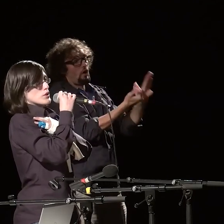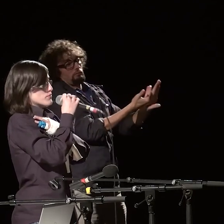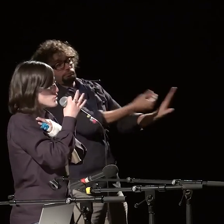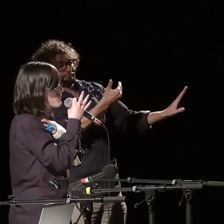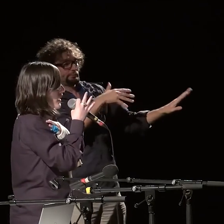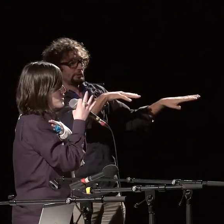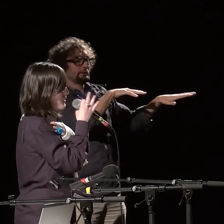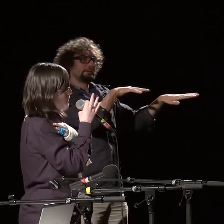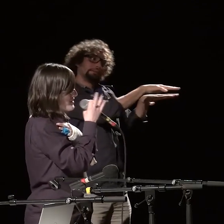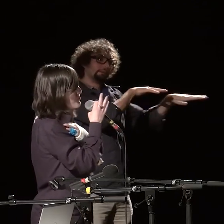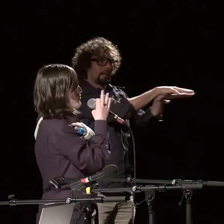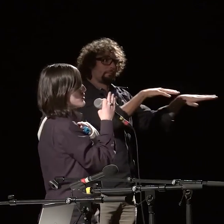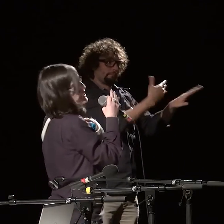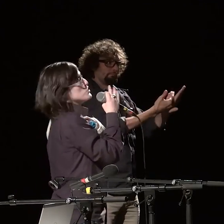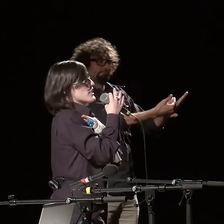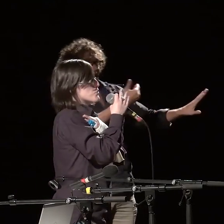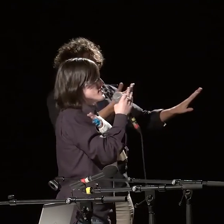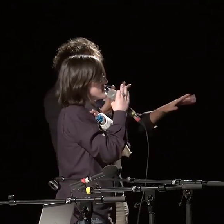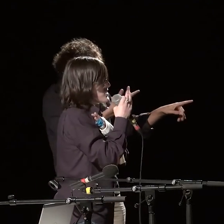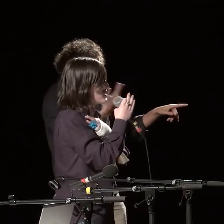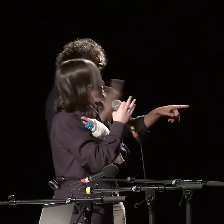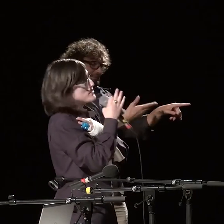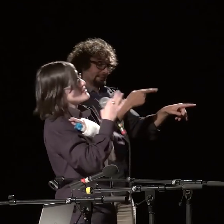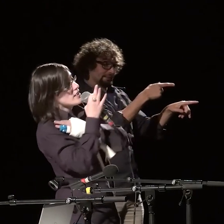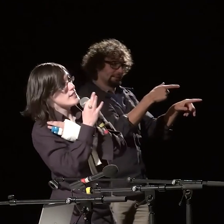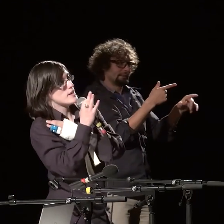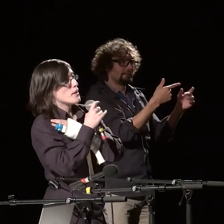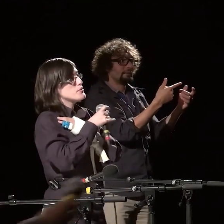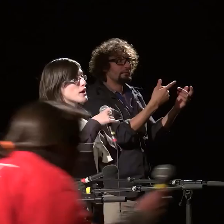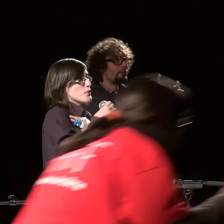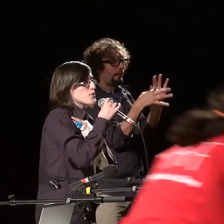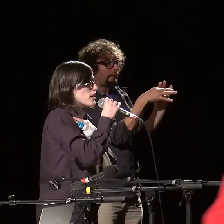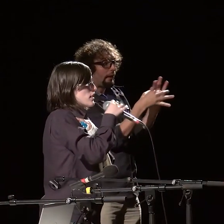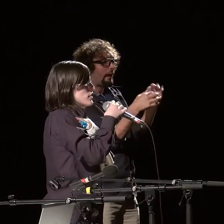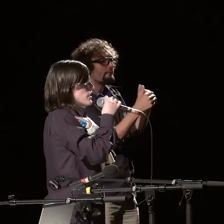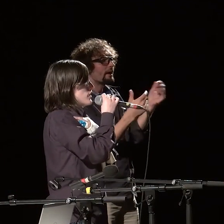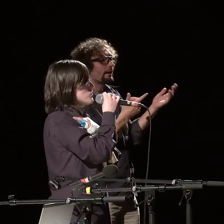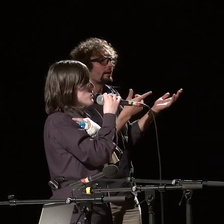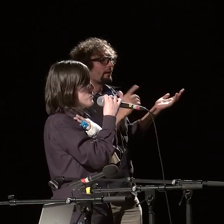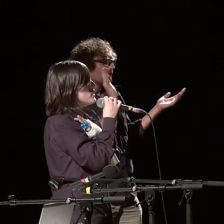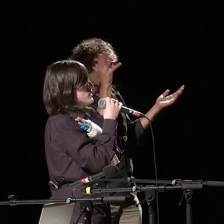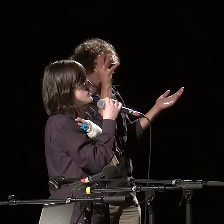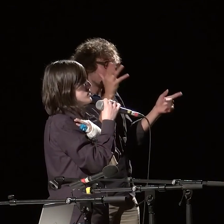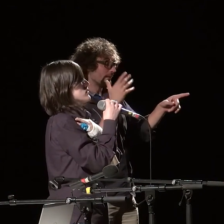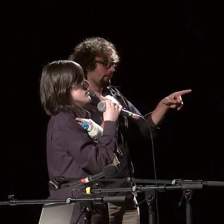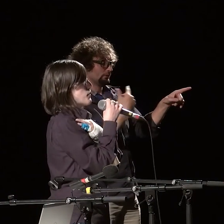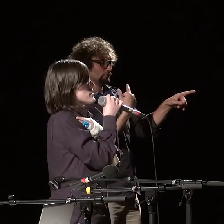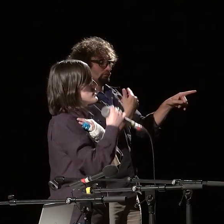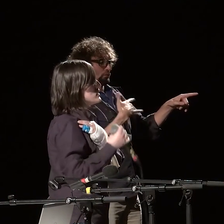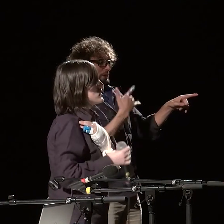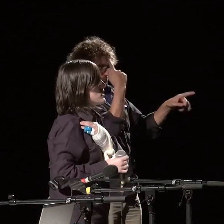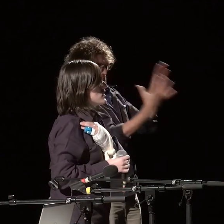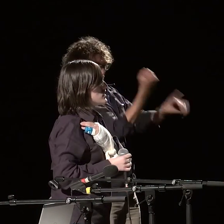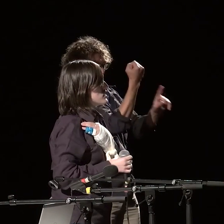Voilà. Donc c'est. Merci pour l'analogie avec la folie. C'est génial parce que ça me permet de faire référence à l'histoire de la folie et c'est